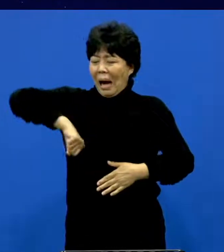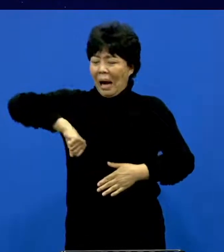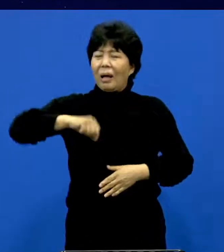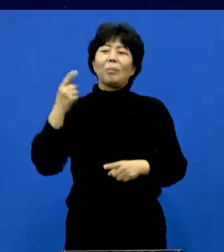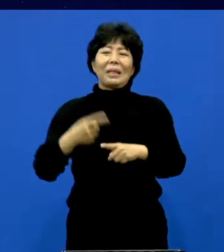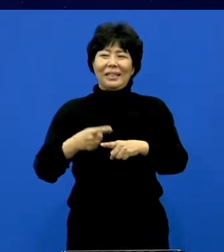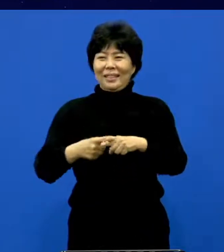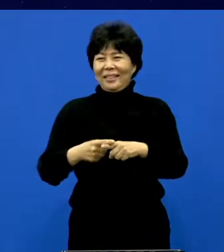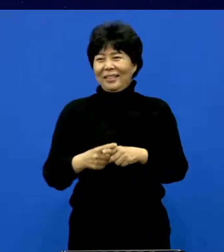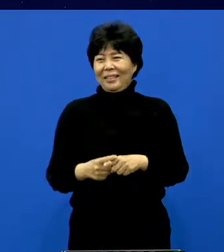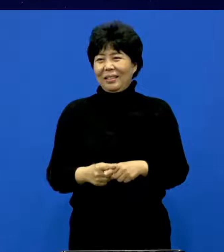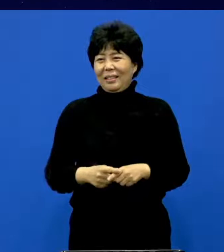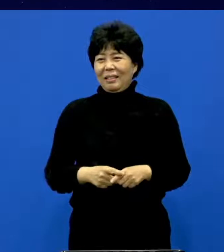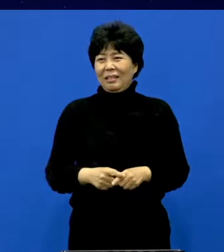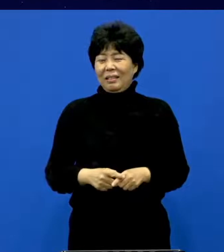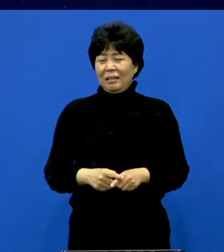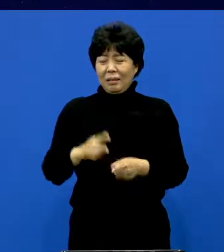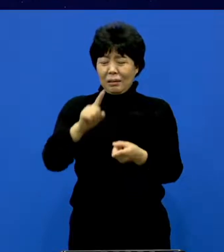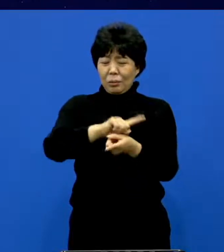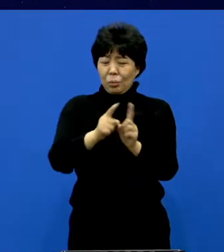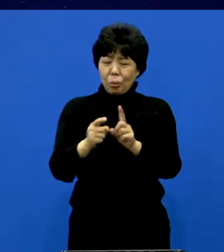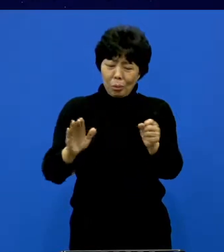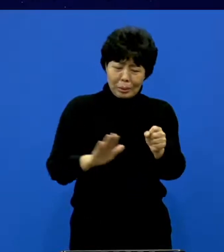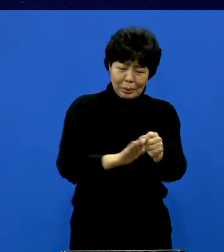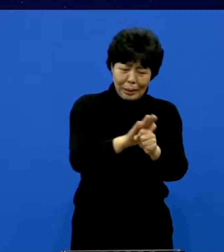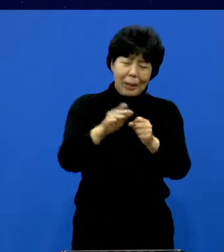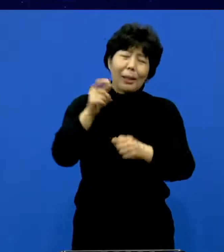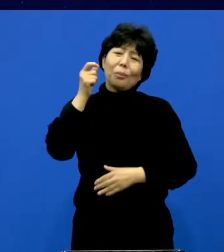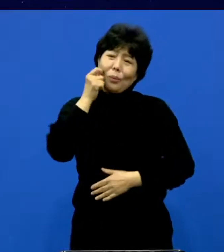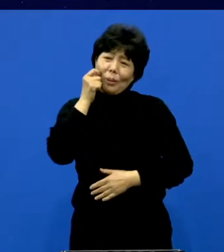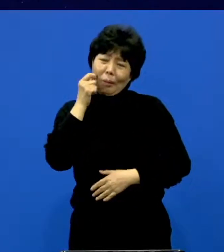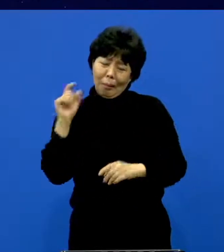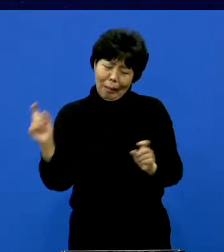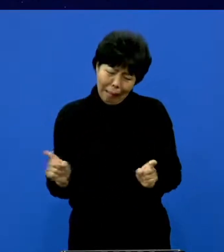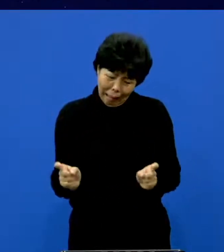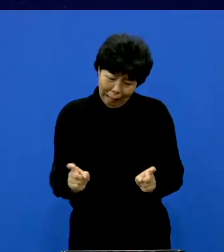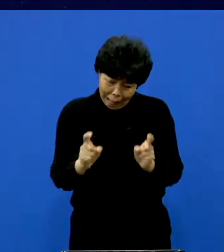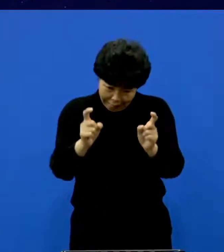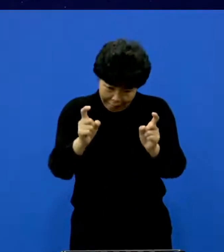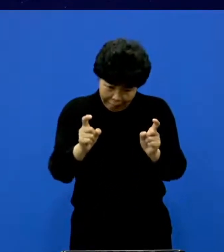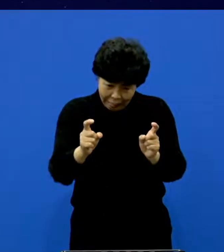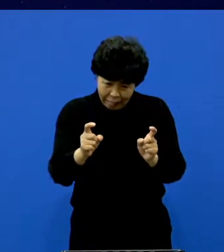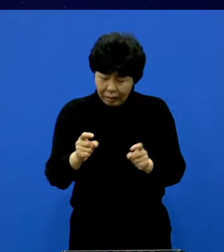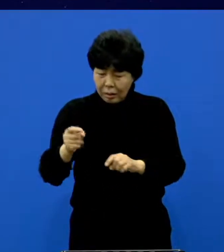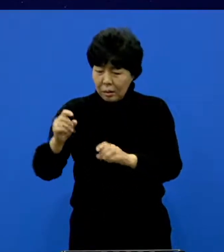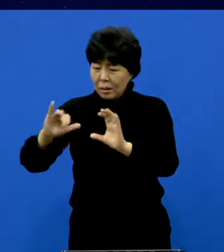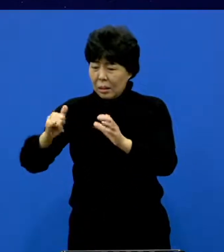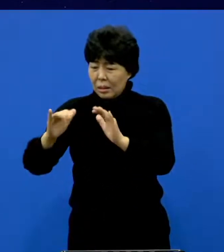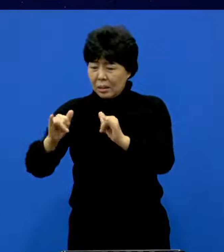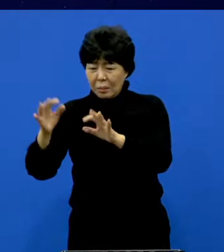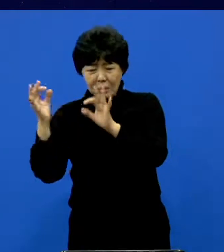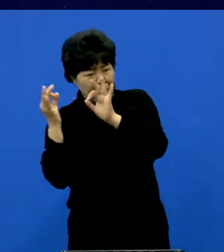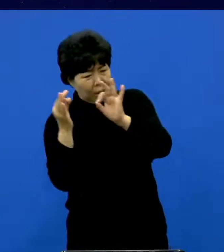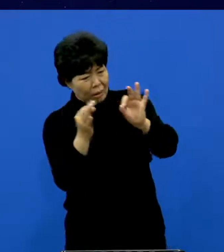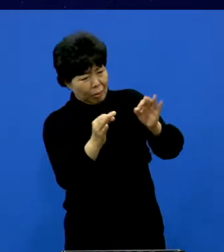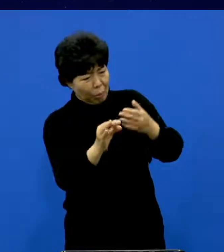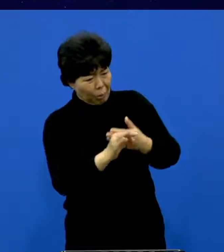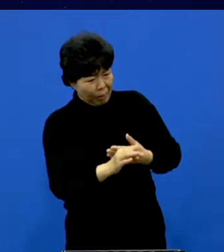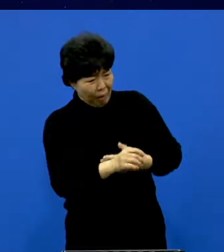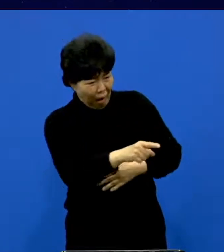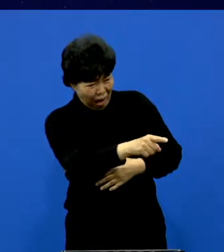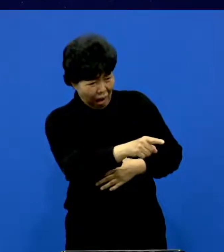만약 신자가 서로 사랑하지 못하고 하나 되지 못하고 다투는 것을 세상 사람들이 보이면 교회가